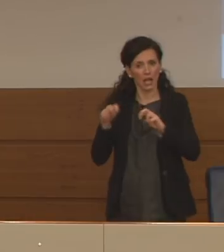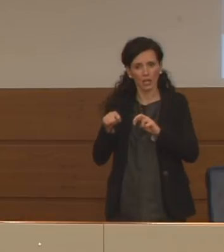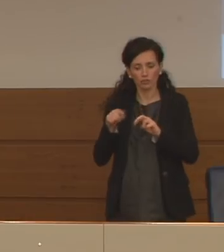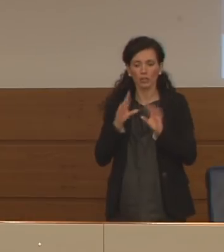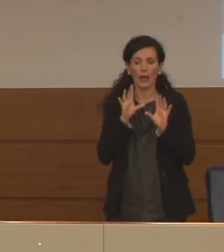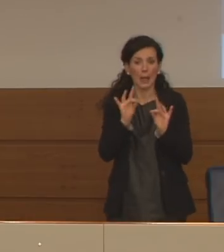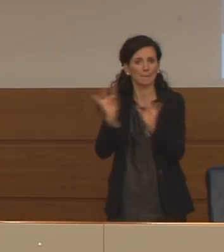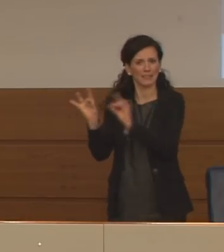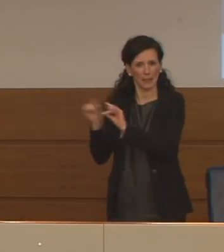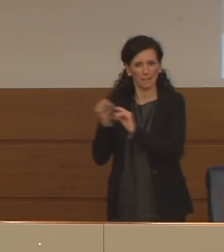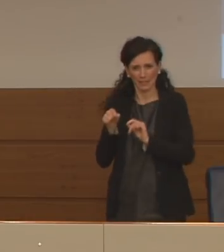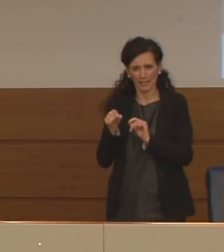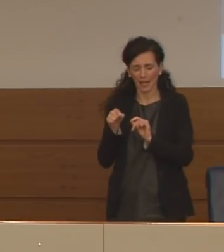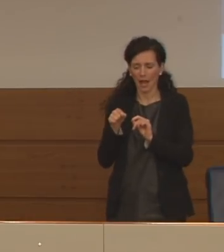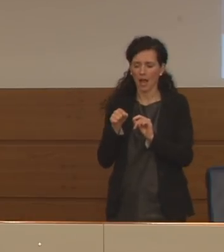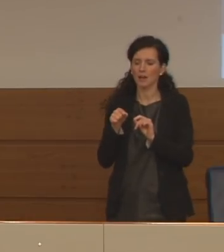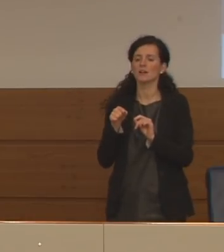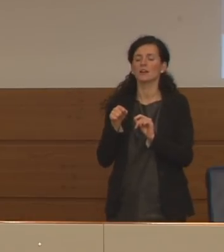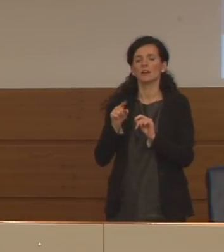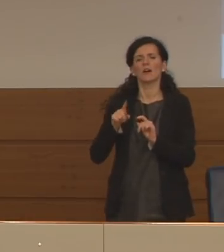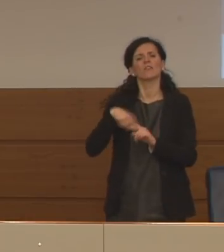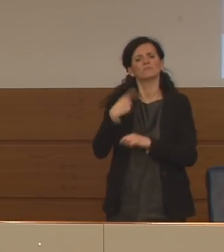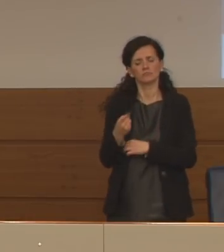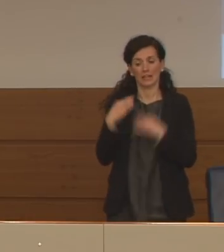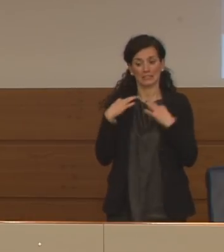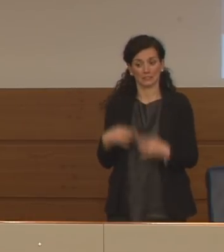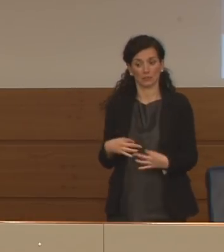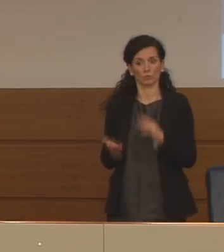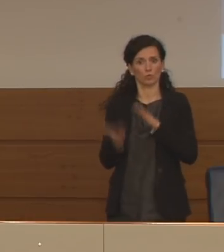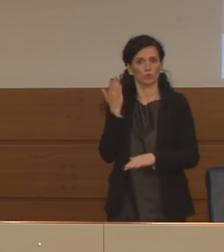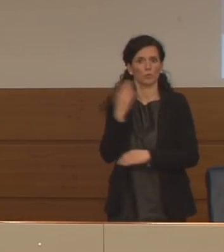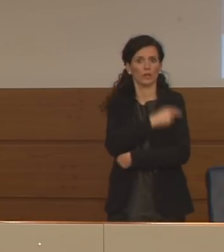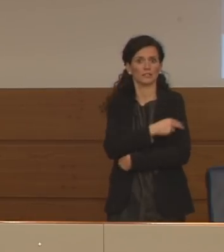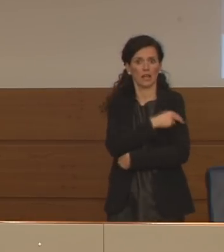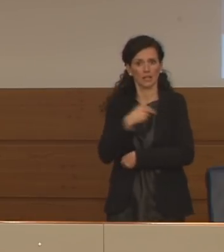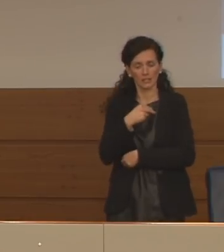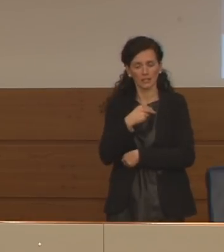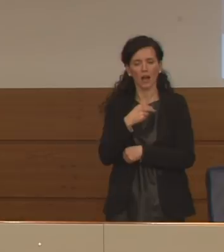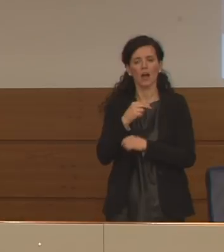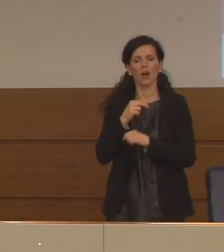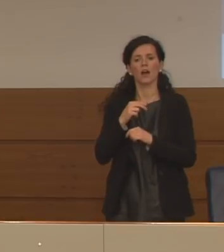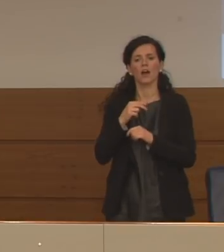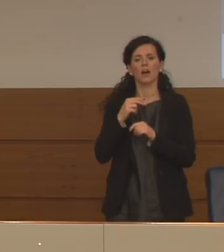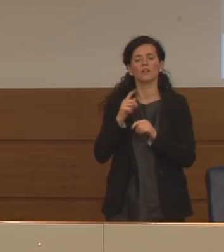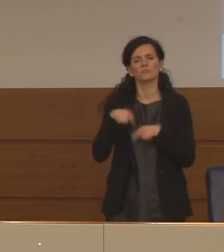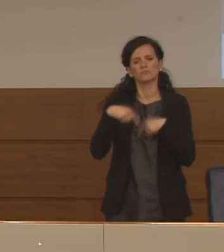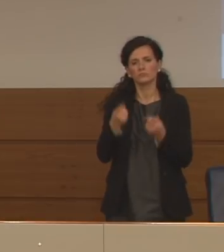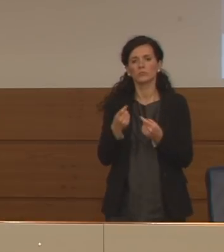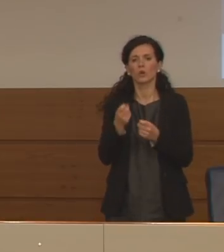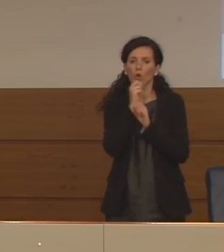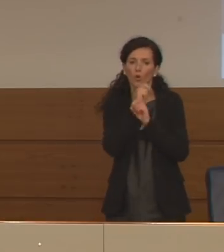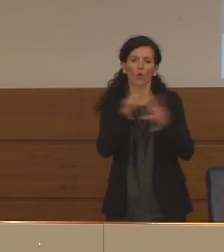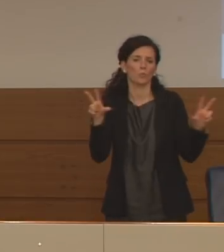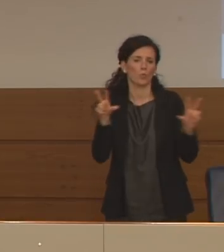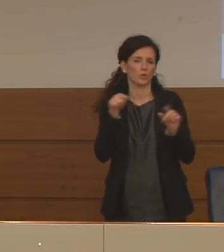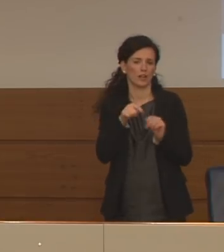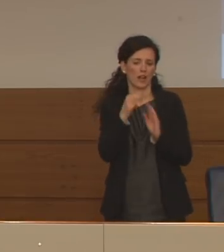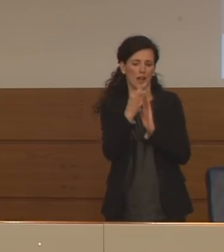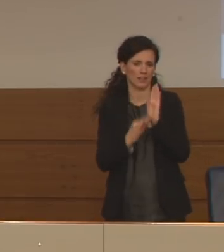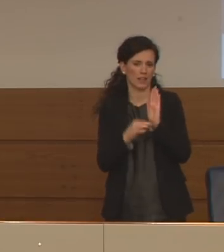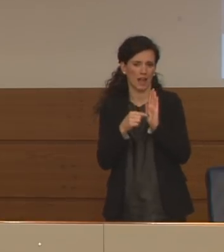e quindi scan all'istituto superiore della sanità a comunicarci questi dati